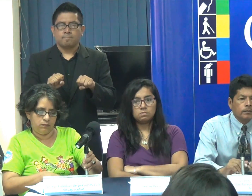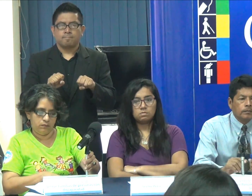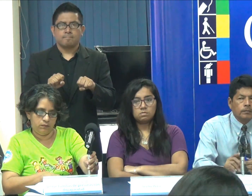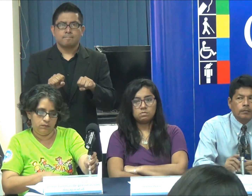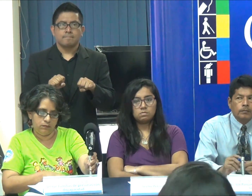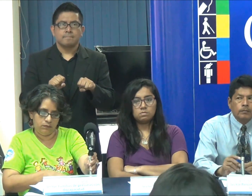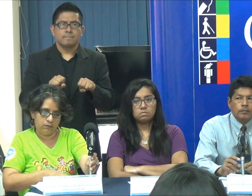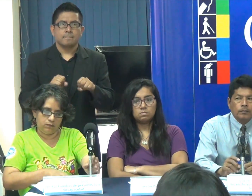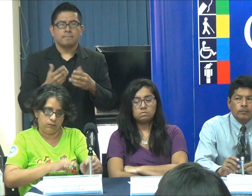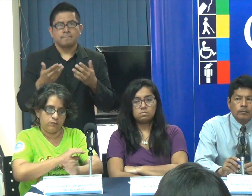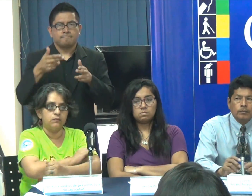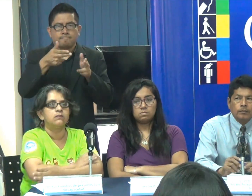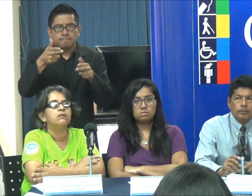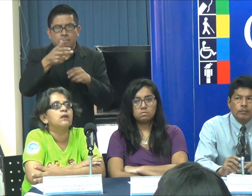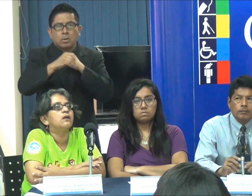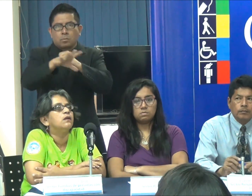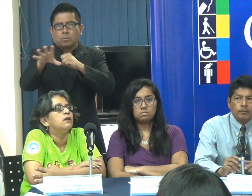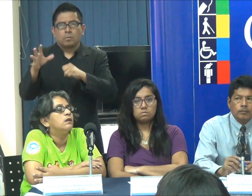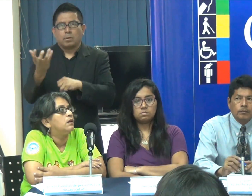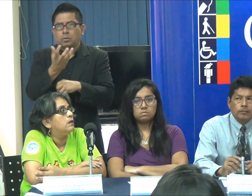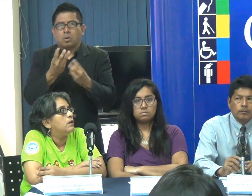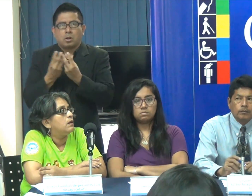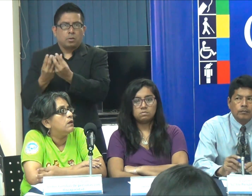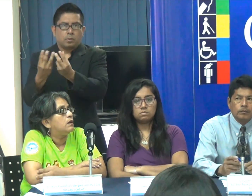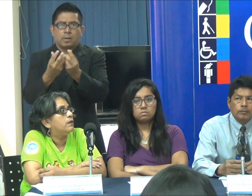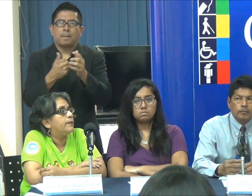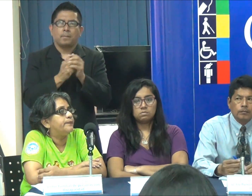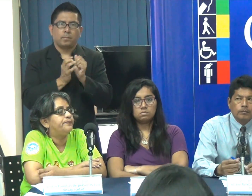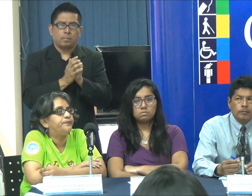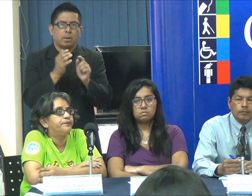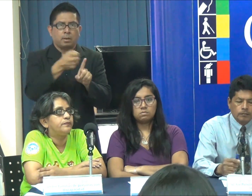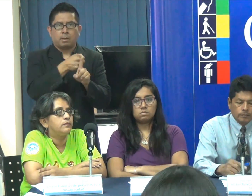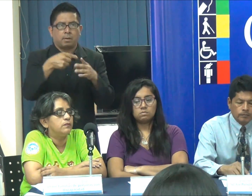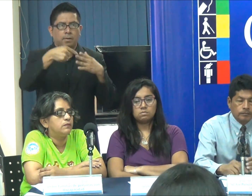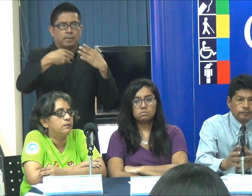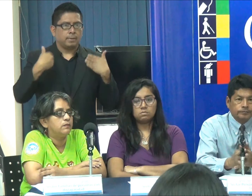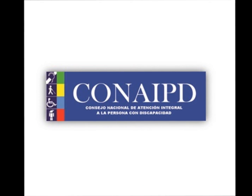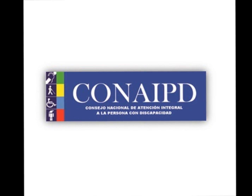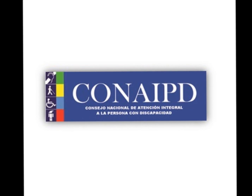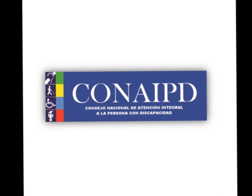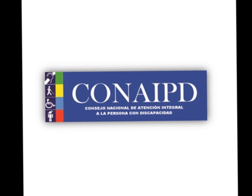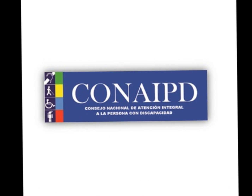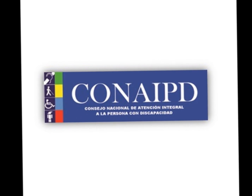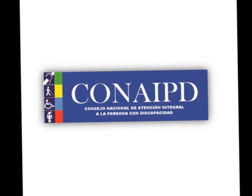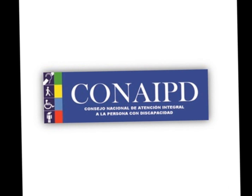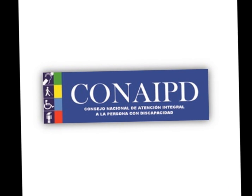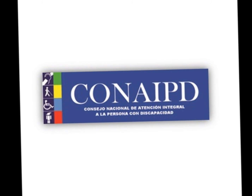trasladar a la ciudadanía situaciones de este tipo que violentan los derechos de las personas.